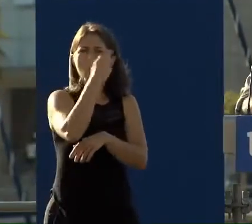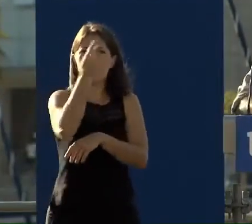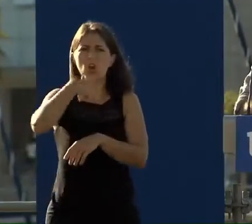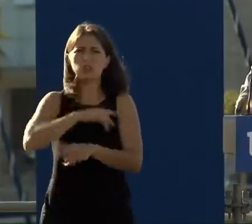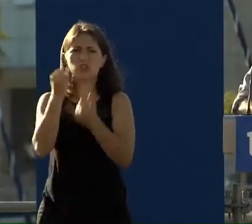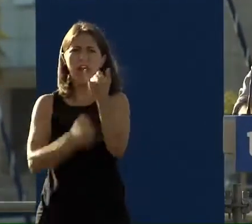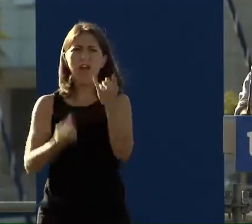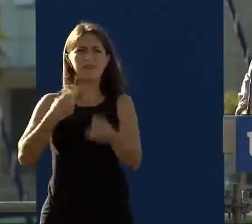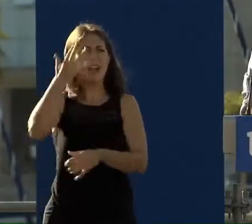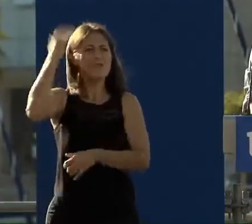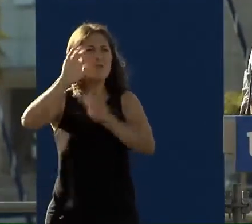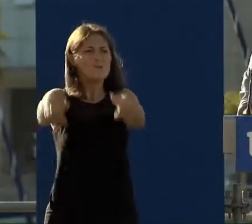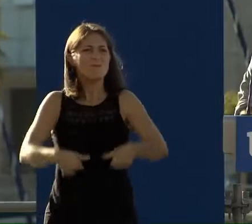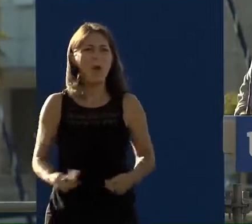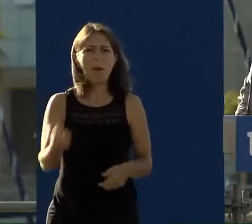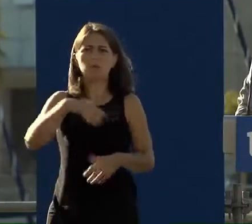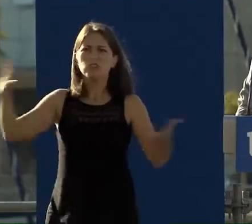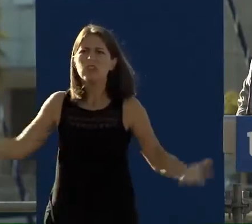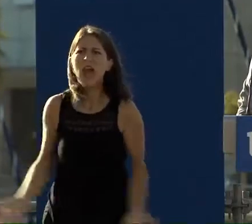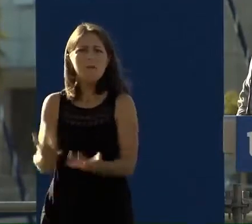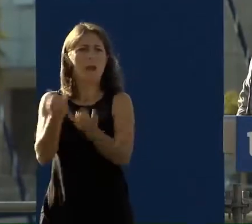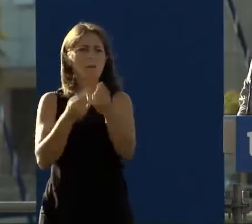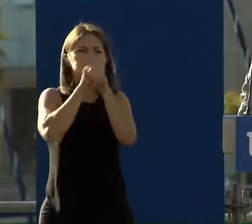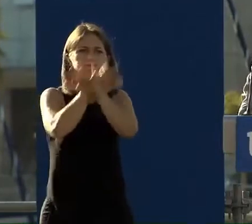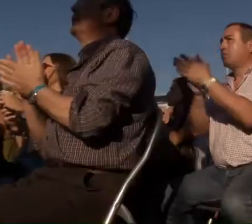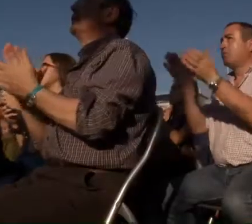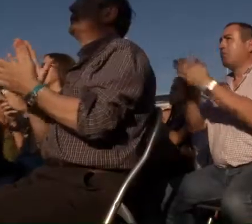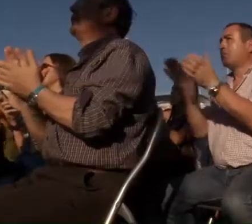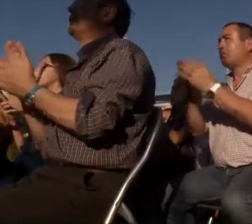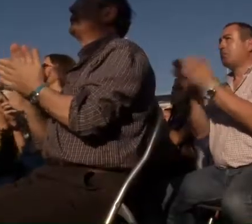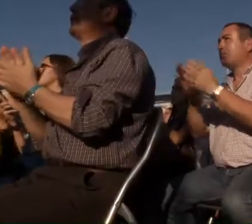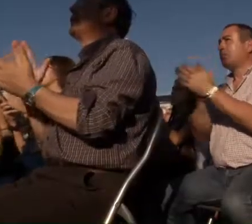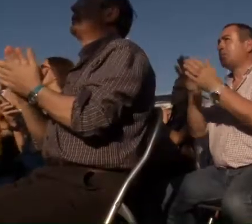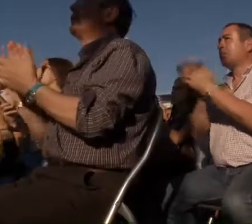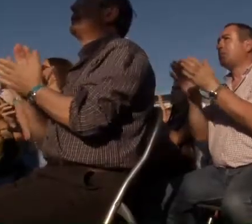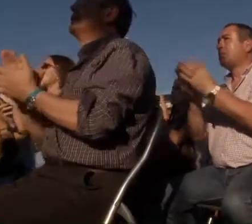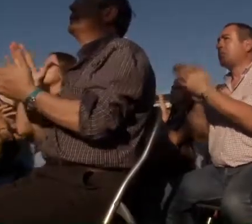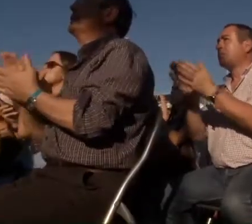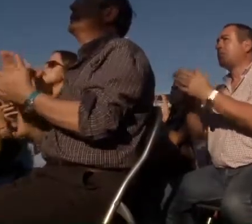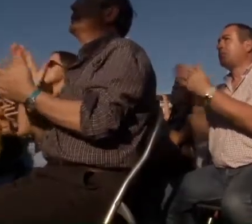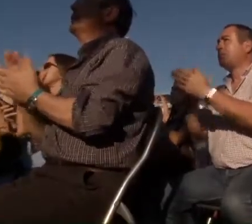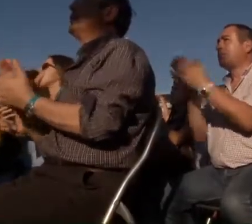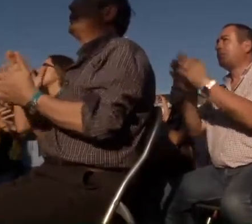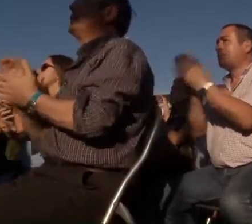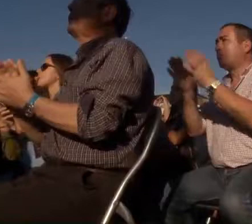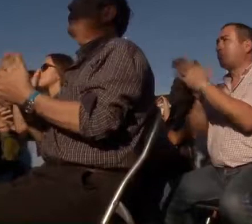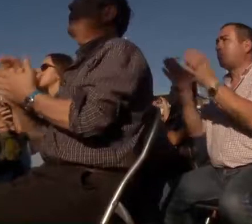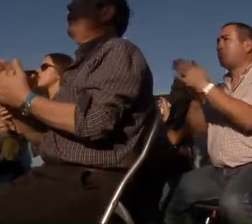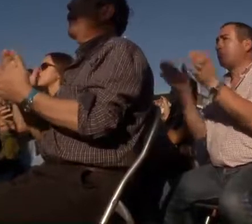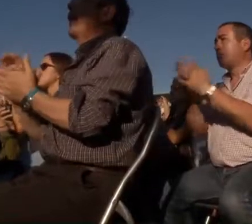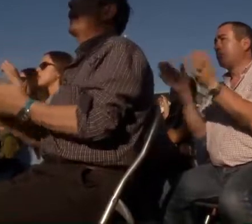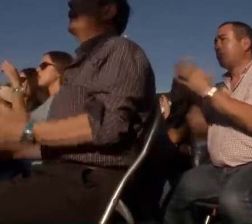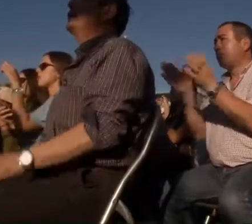vamos a recuperar a ilusión, levade a todo o mundo con vos aos colexios, porque sí, porque chegou a hora, porque é o noso momento da